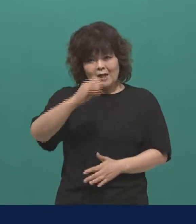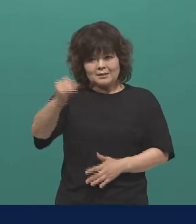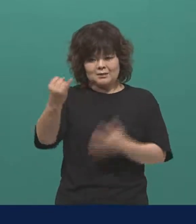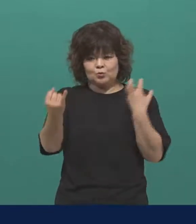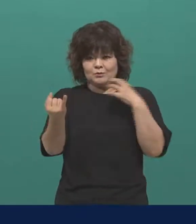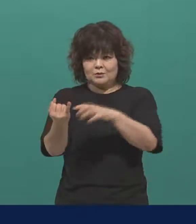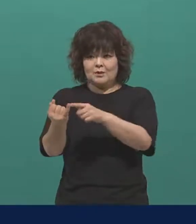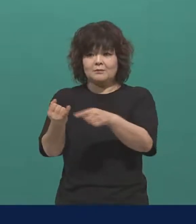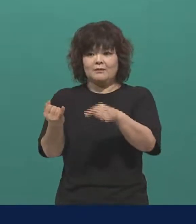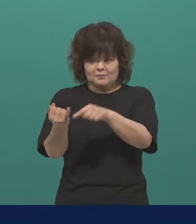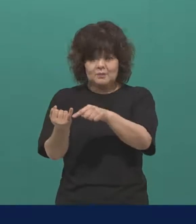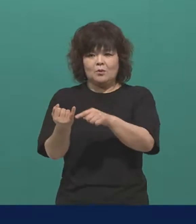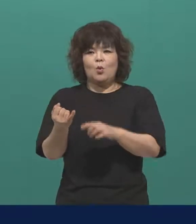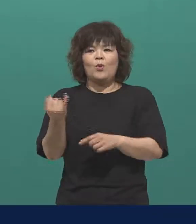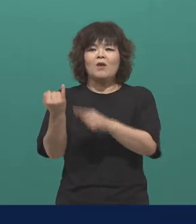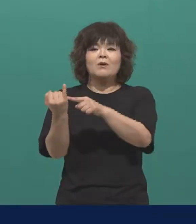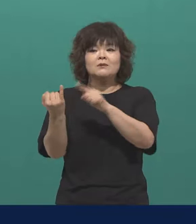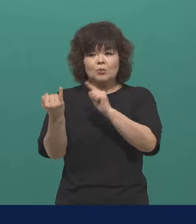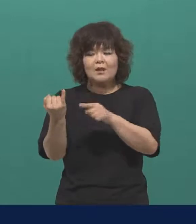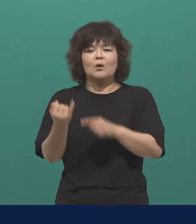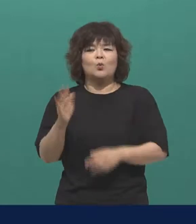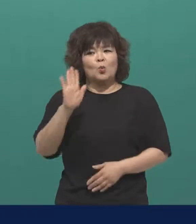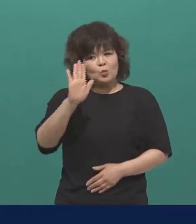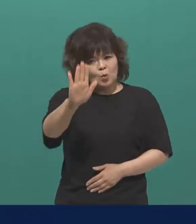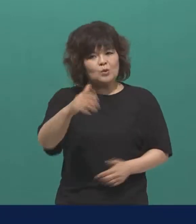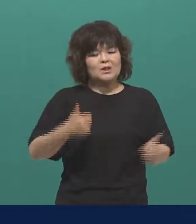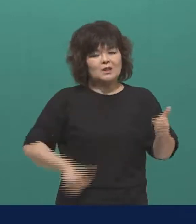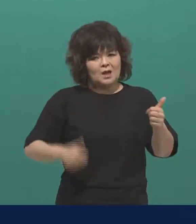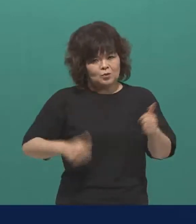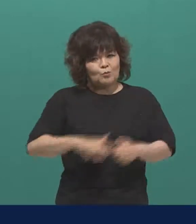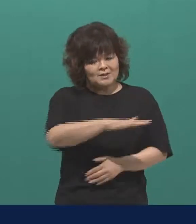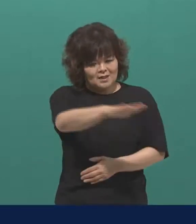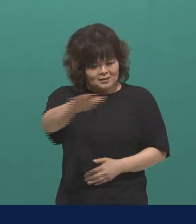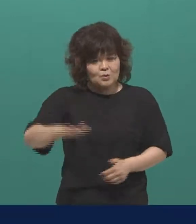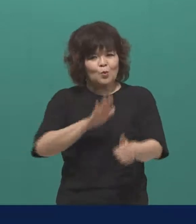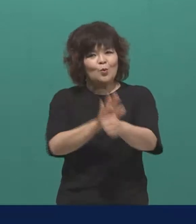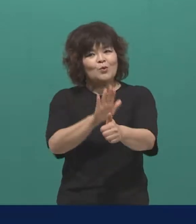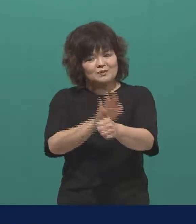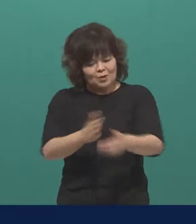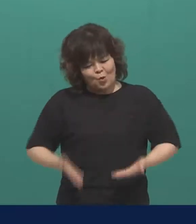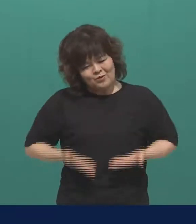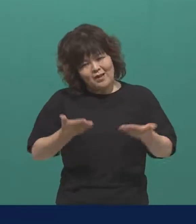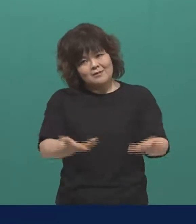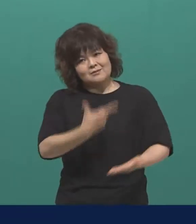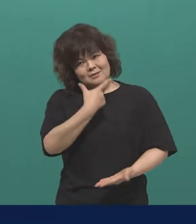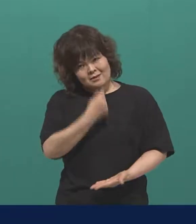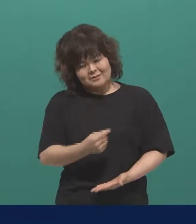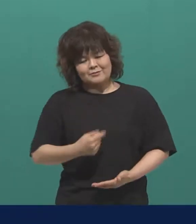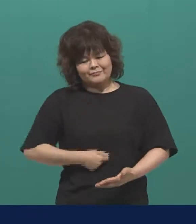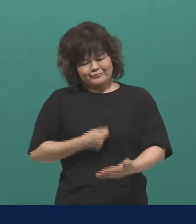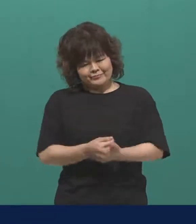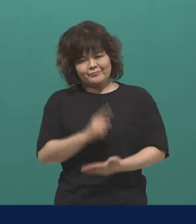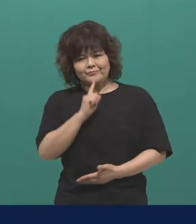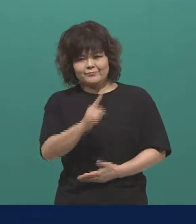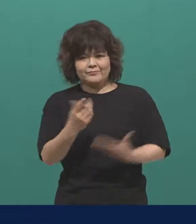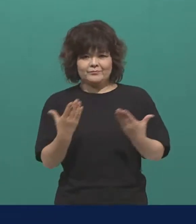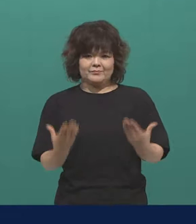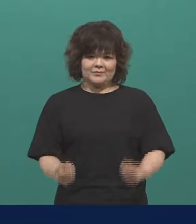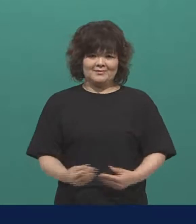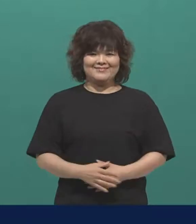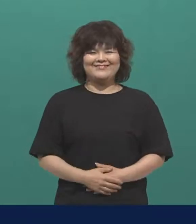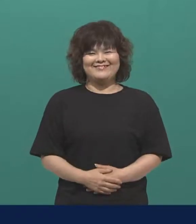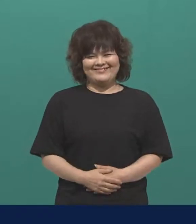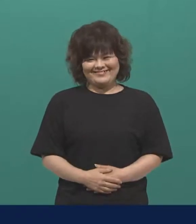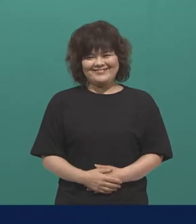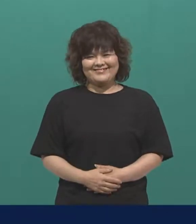滋賀スポーツ大使の就任にあたって大山さんは、今度は滋賀の皆さんを応援して恩返ししたい